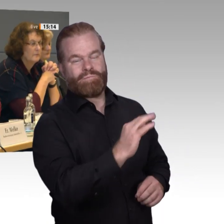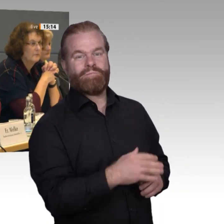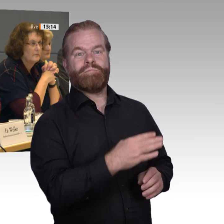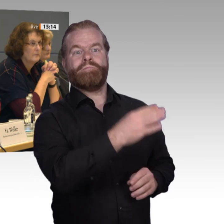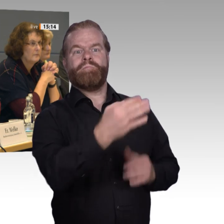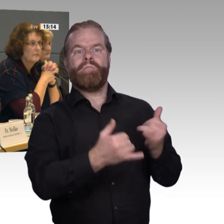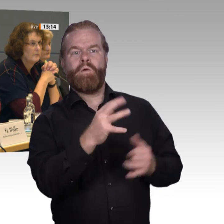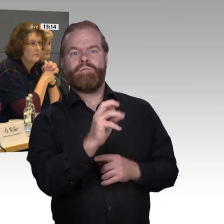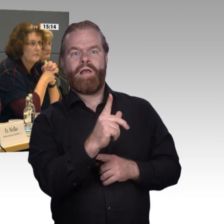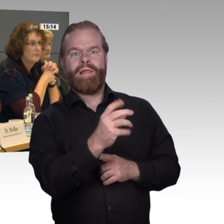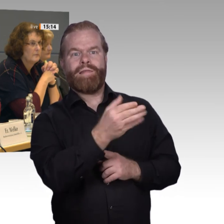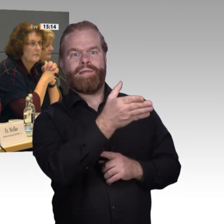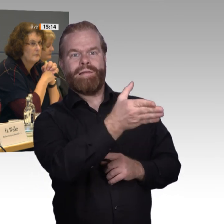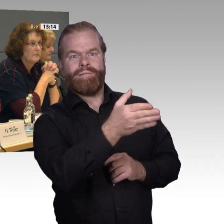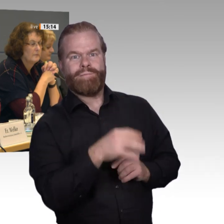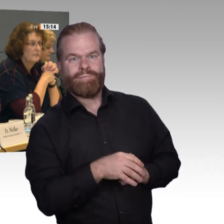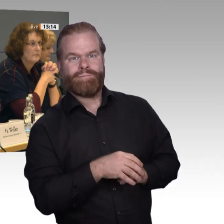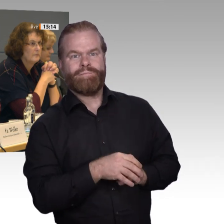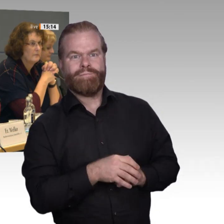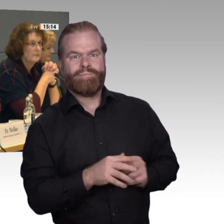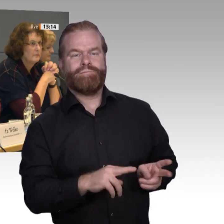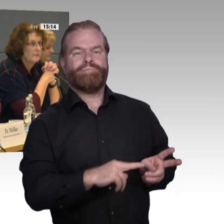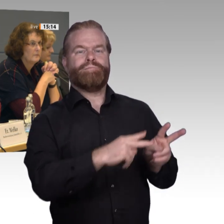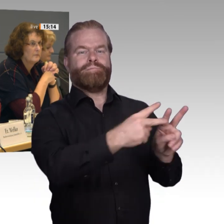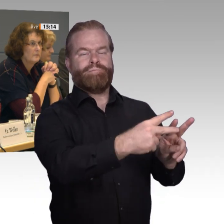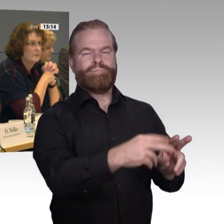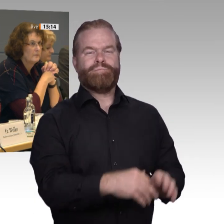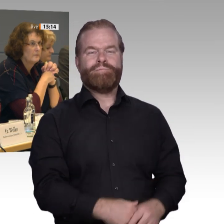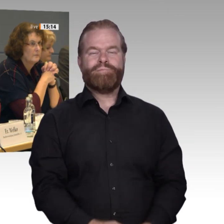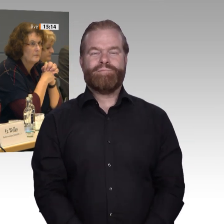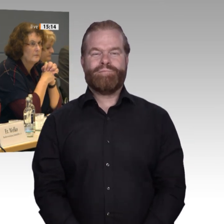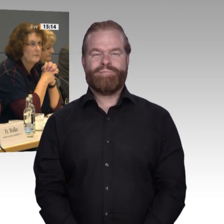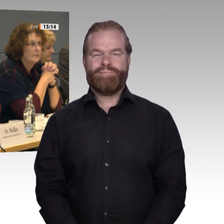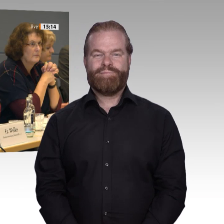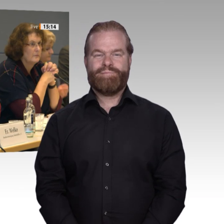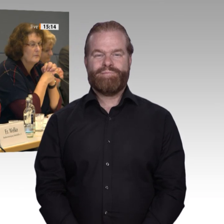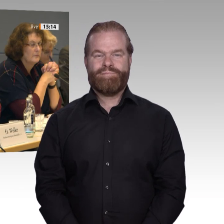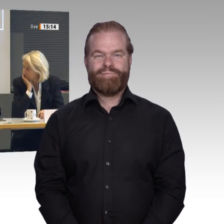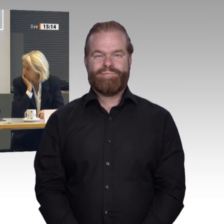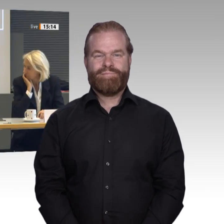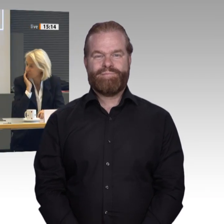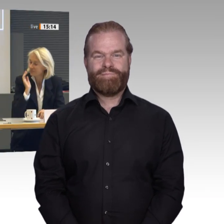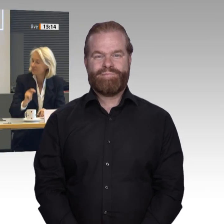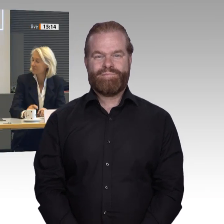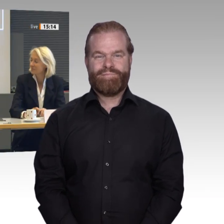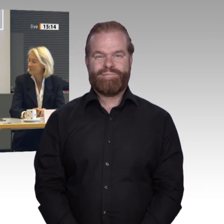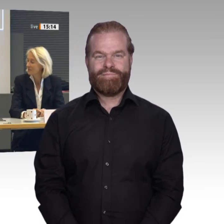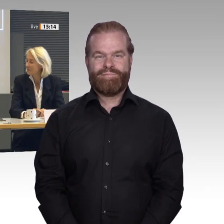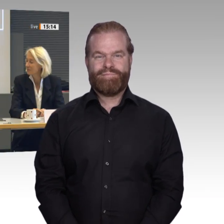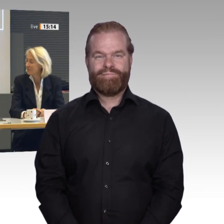verabschieden und kann sich trotzdem einer Pflegereform in einem späteren Schritt widmen. Okay, danke schön.